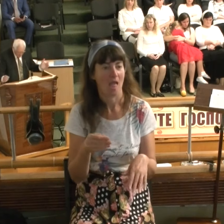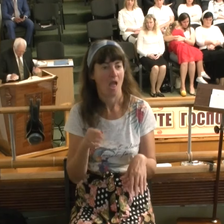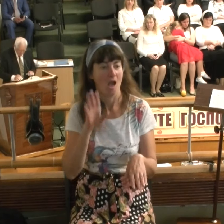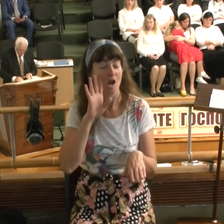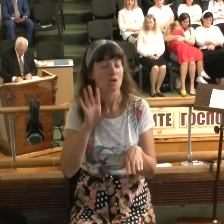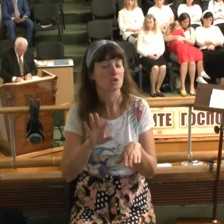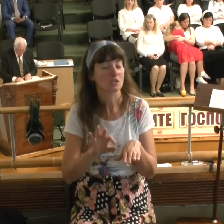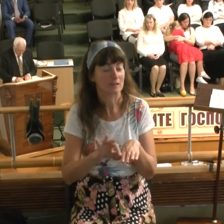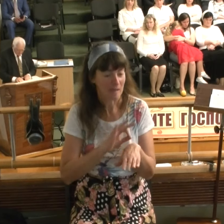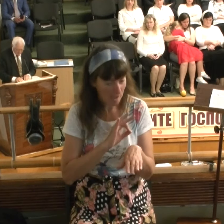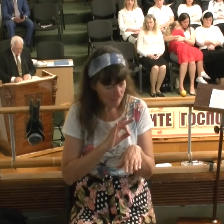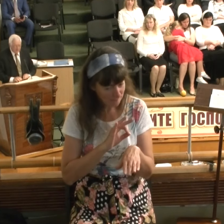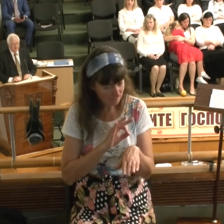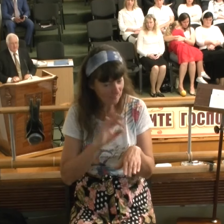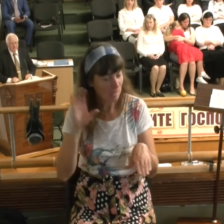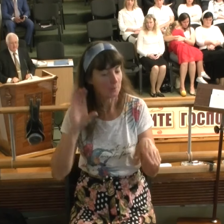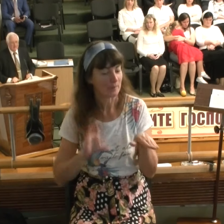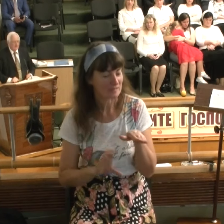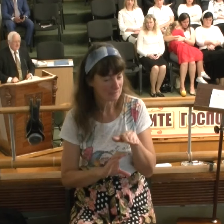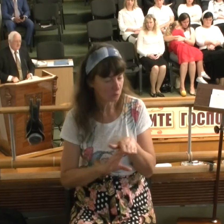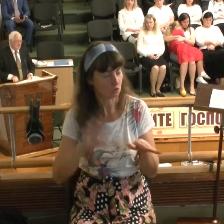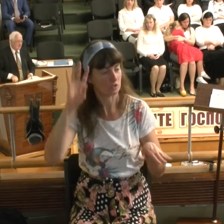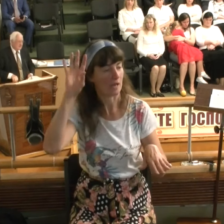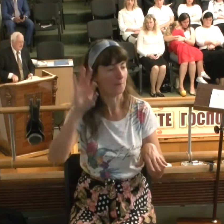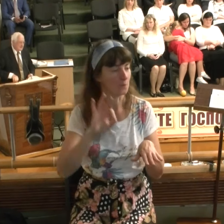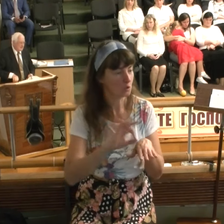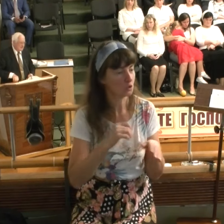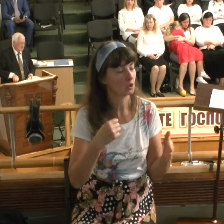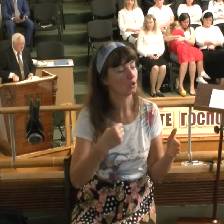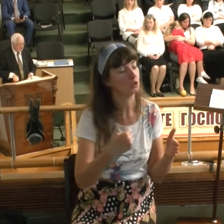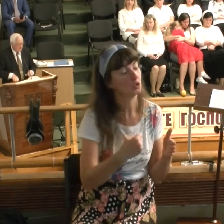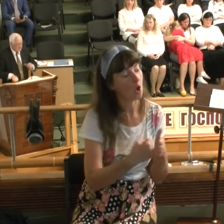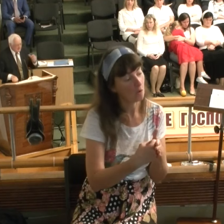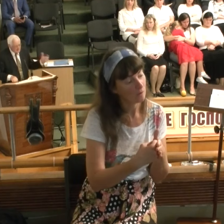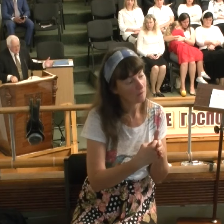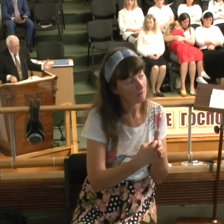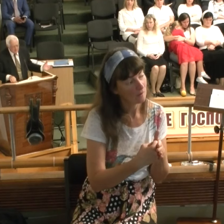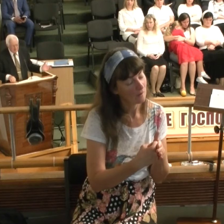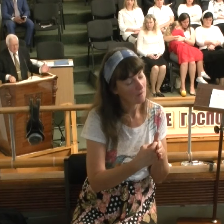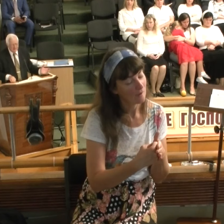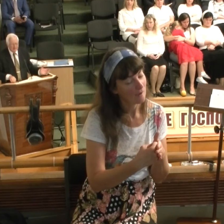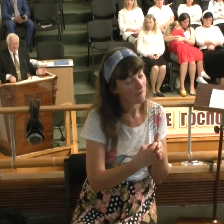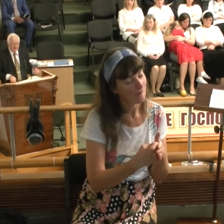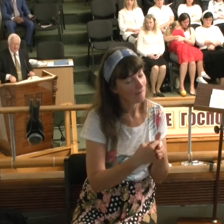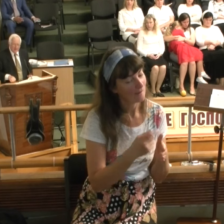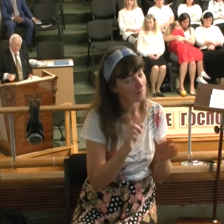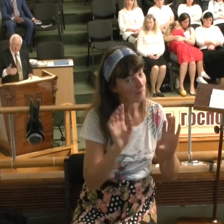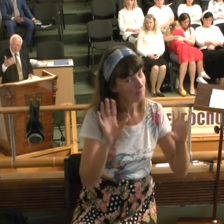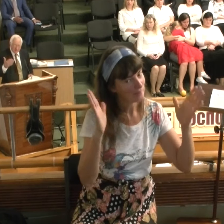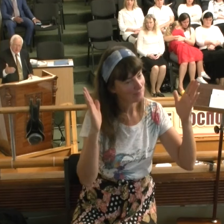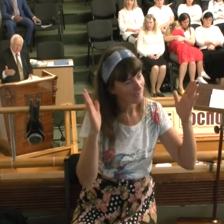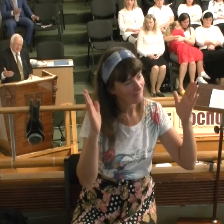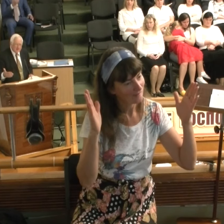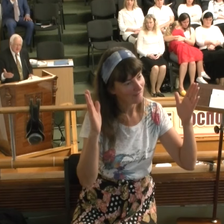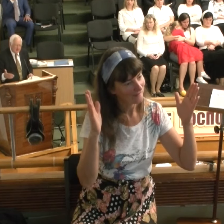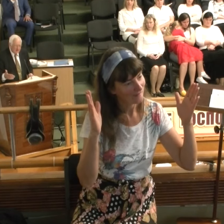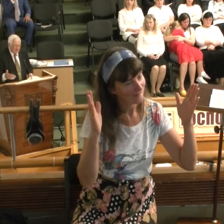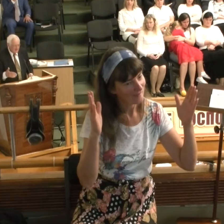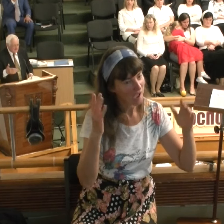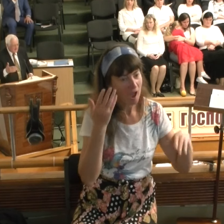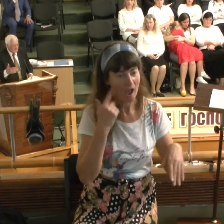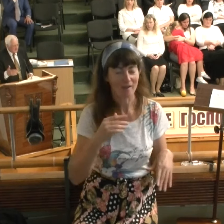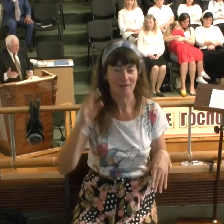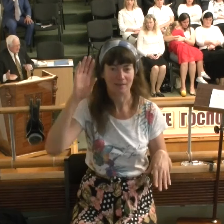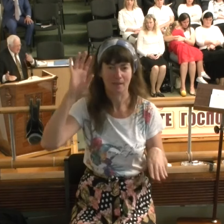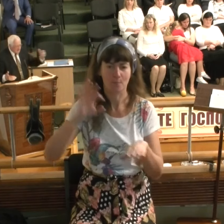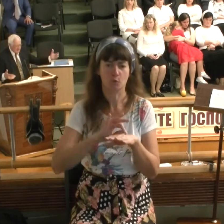ее воля не зацеплена, ее хотение. Где-то дети служат родителей до какого-то предела,